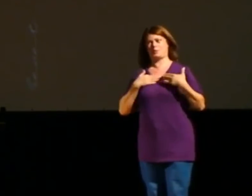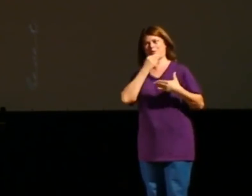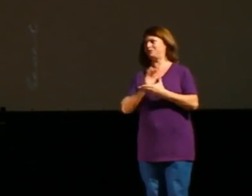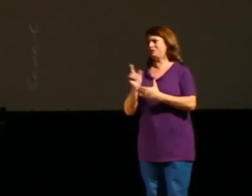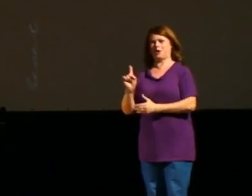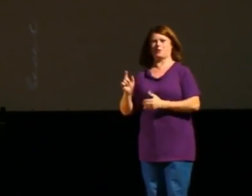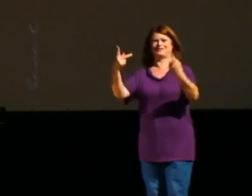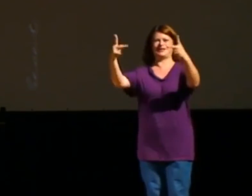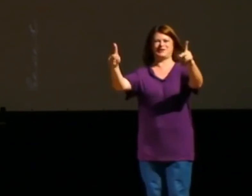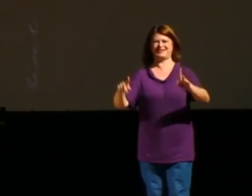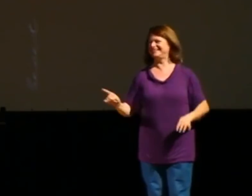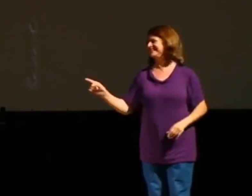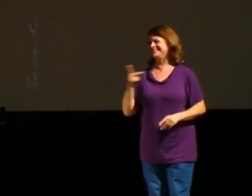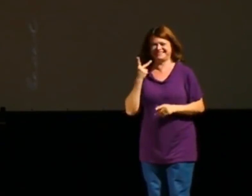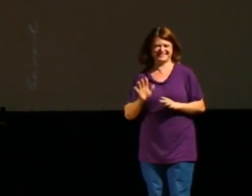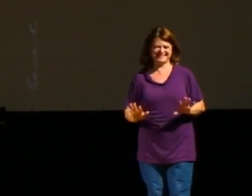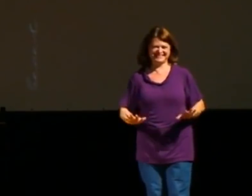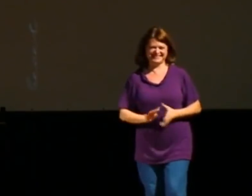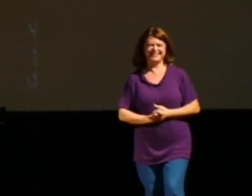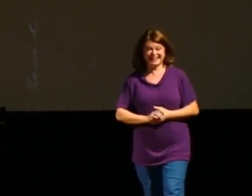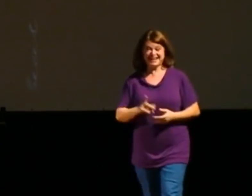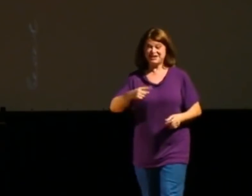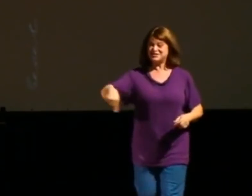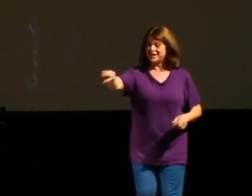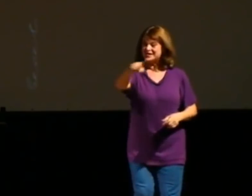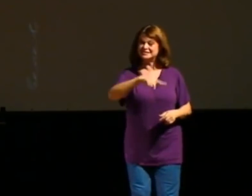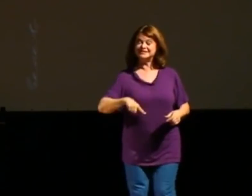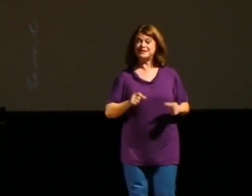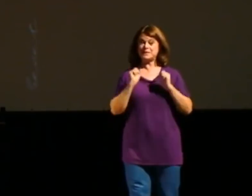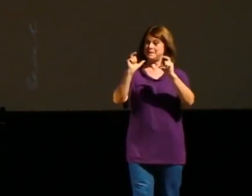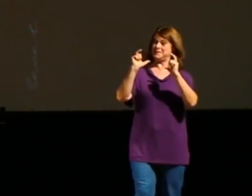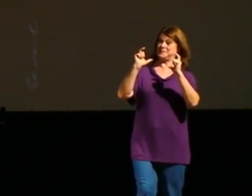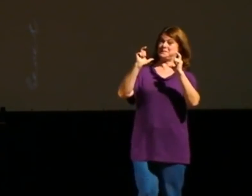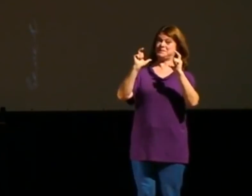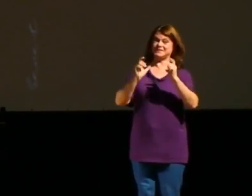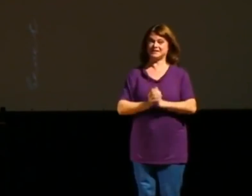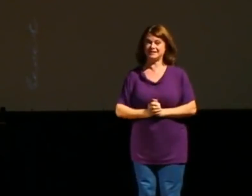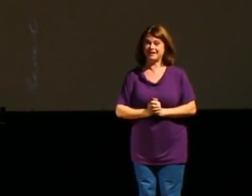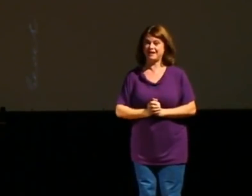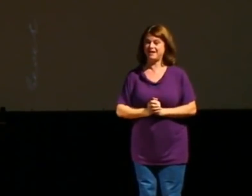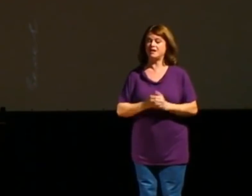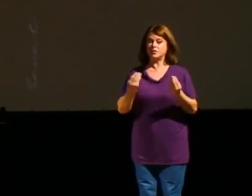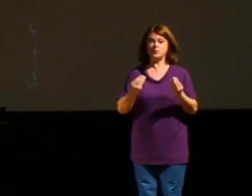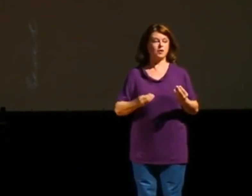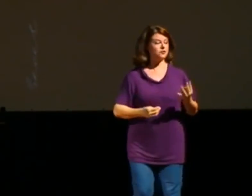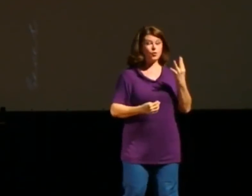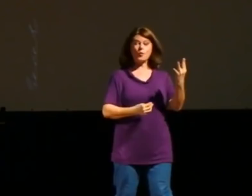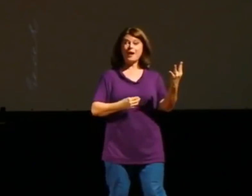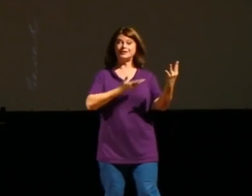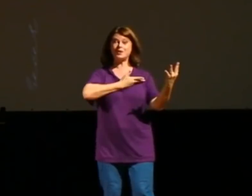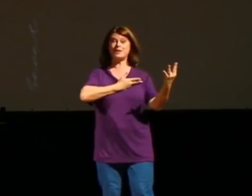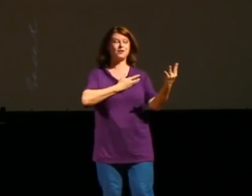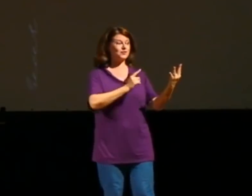essa expectativa que a gente vive e que a gente experimenta, aqueles quatro também experimentaram, aqueles amigos também